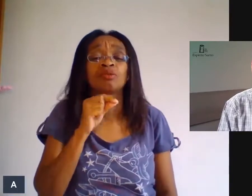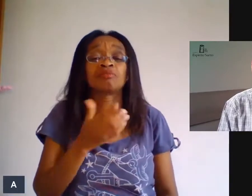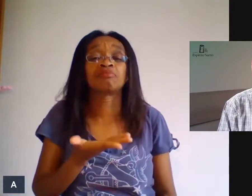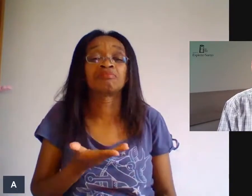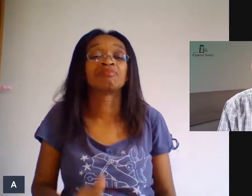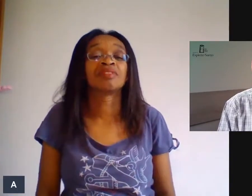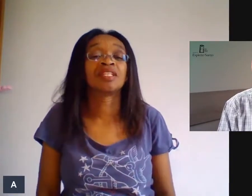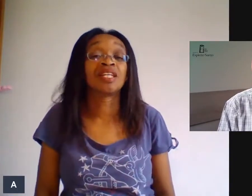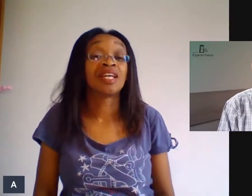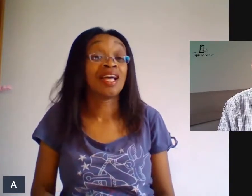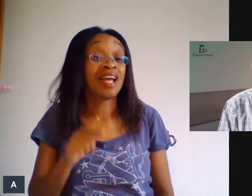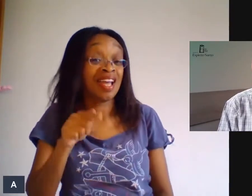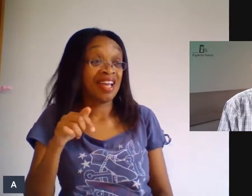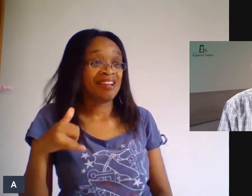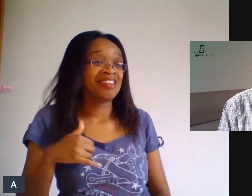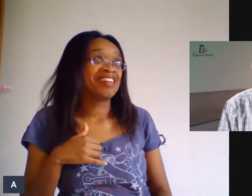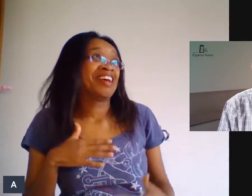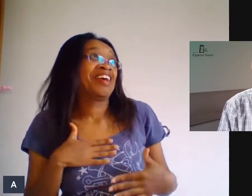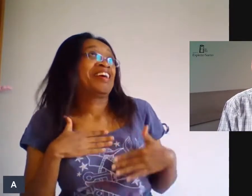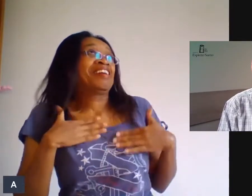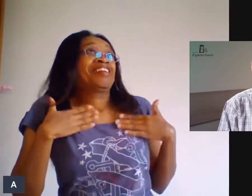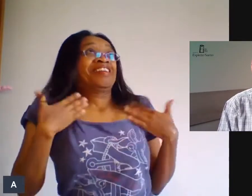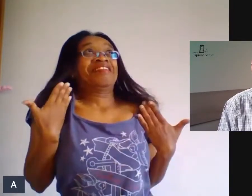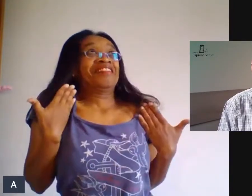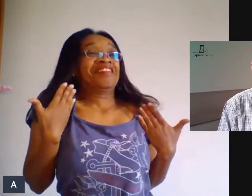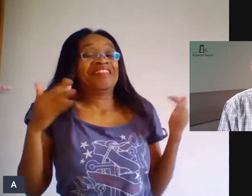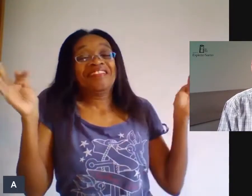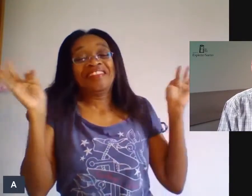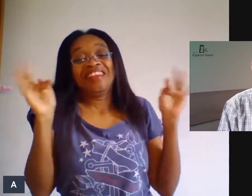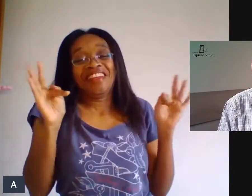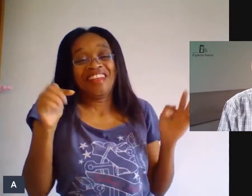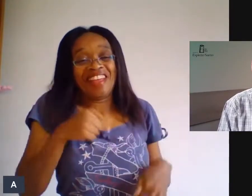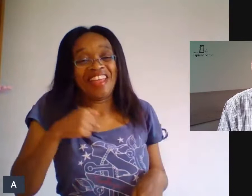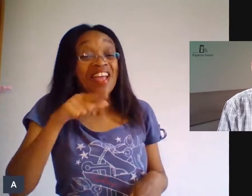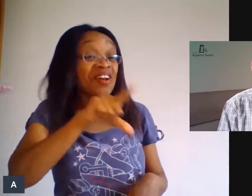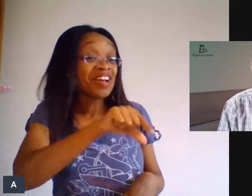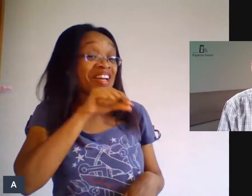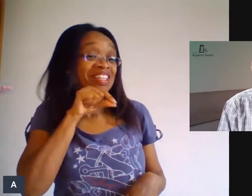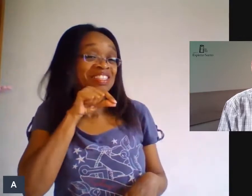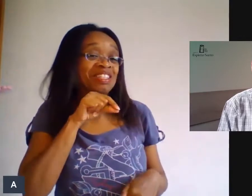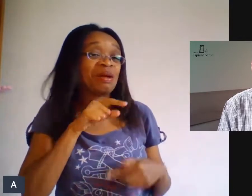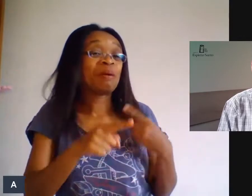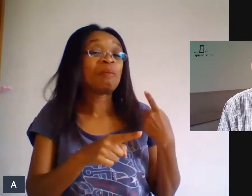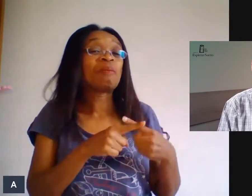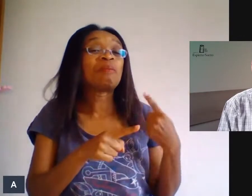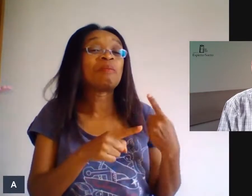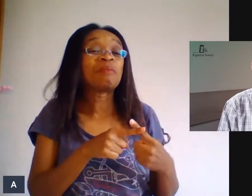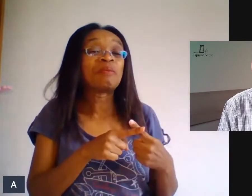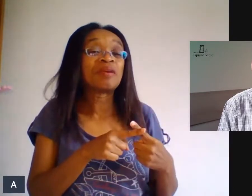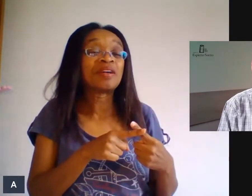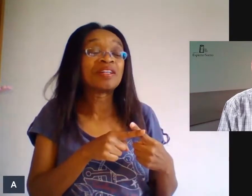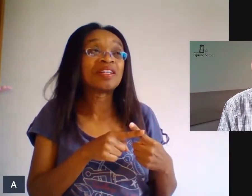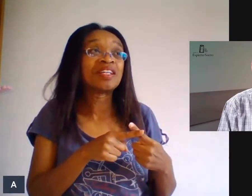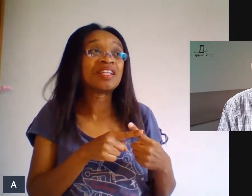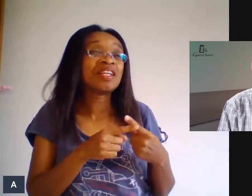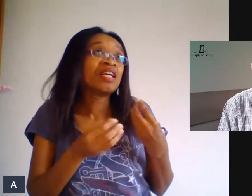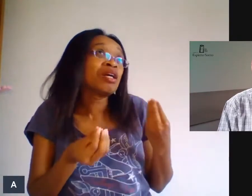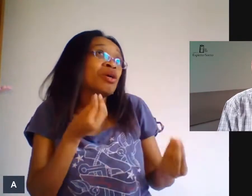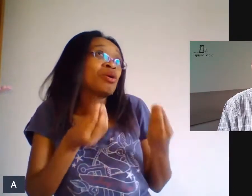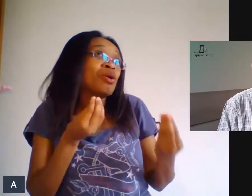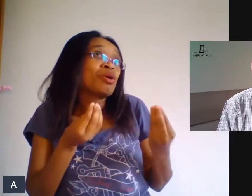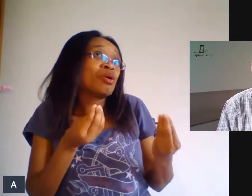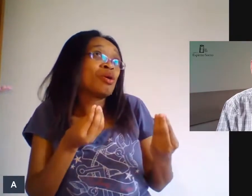Eu orgulhosamente dizia, eu tomei essa decisão porque é uma maneira que eu achei